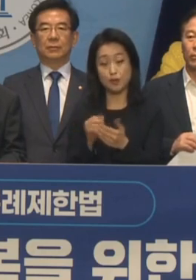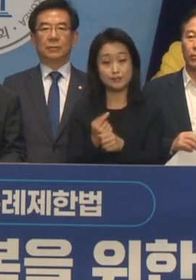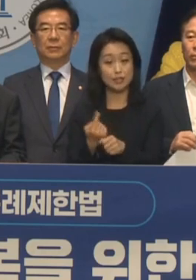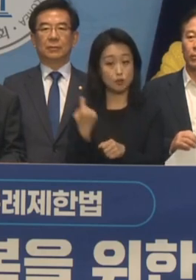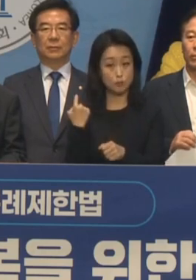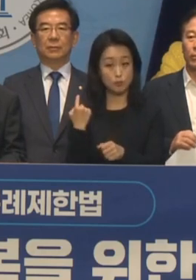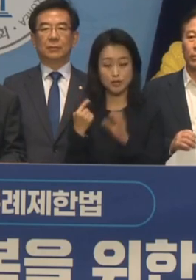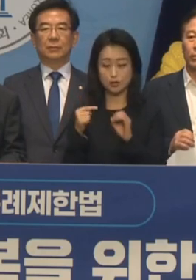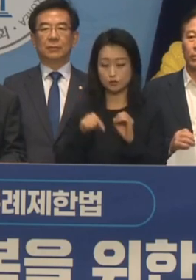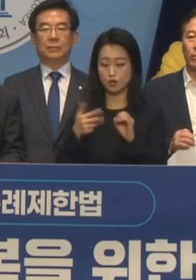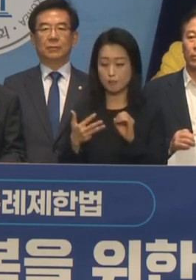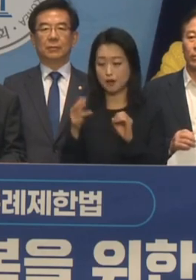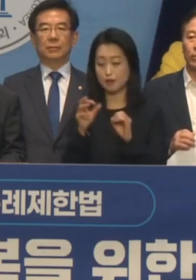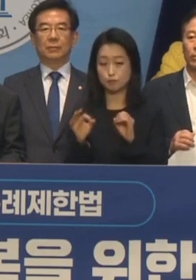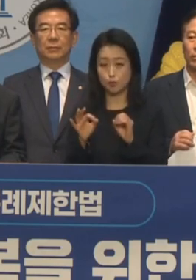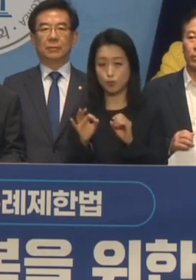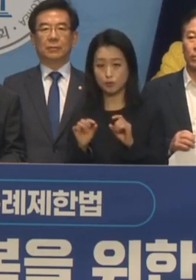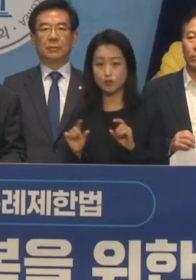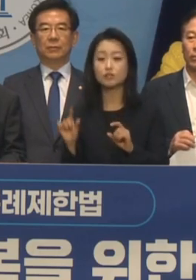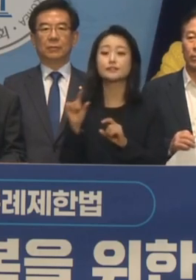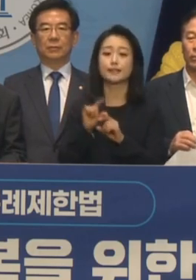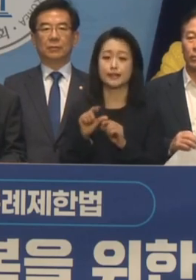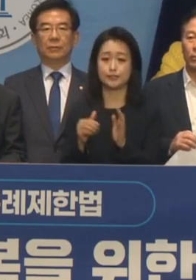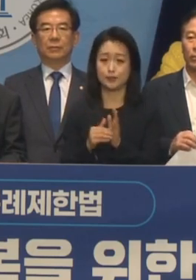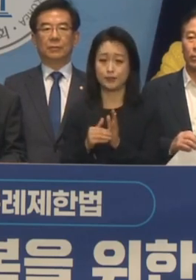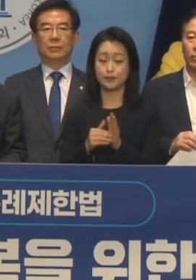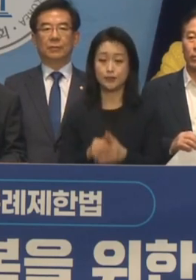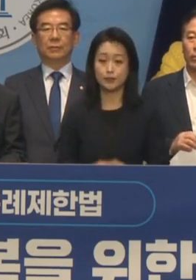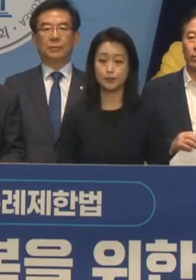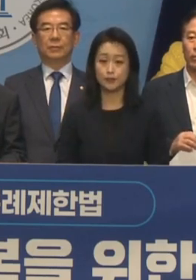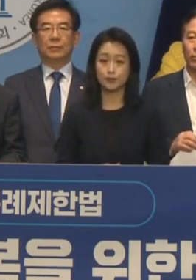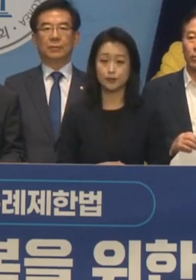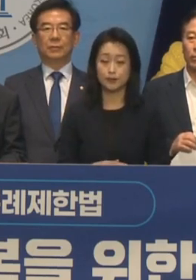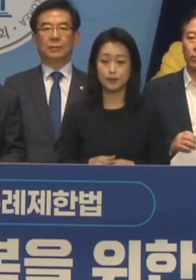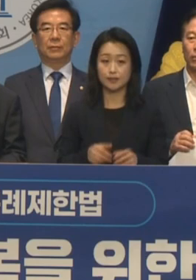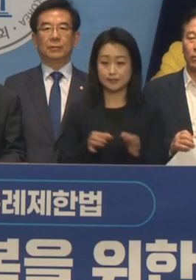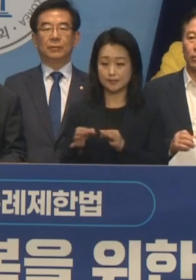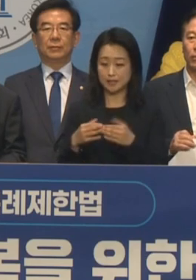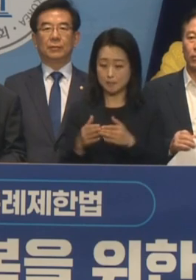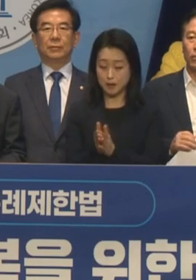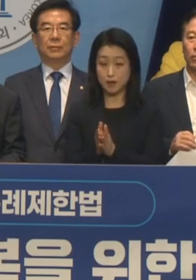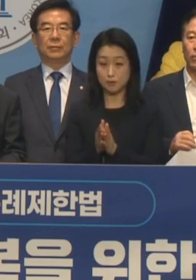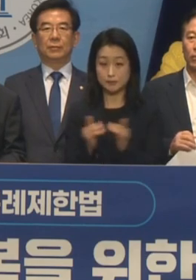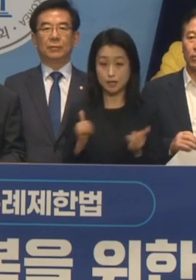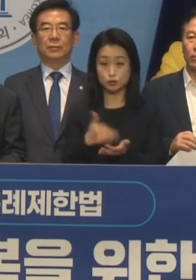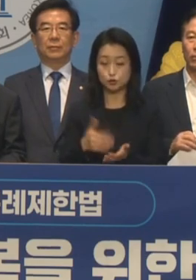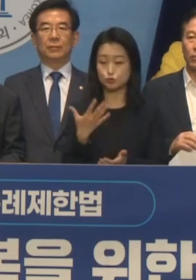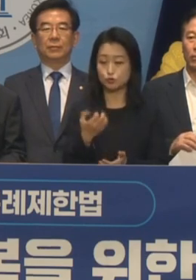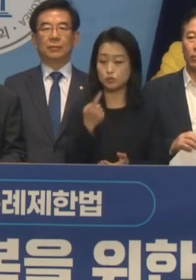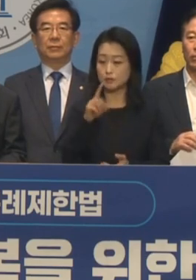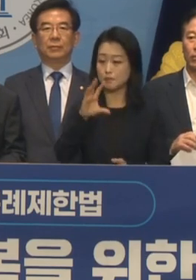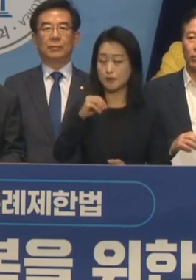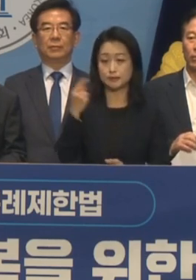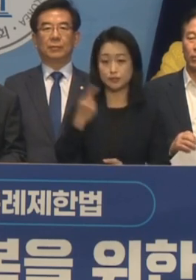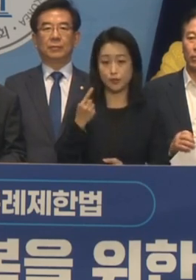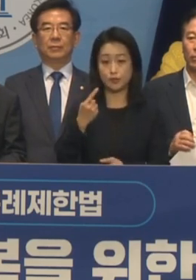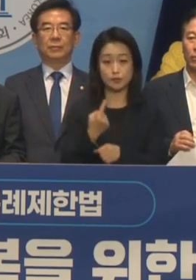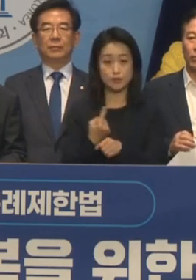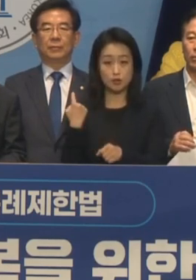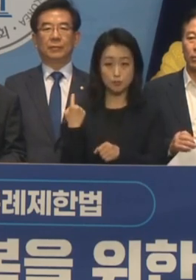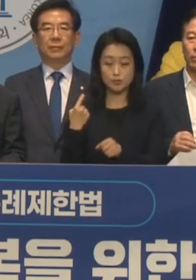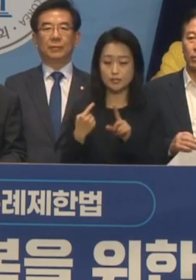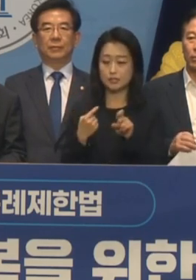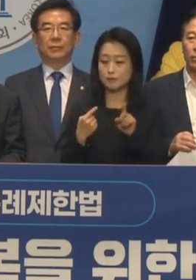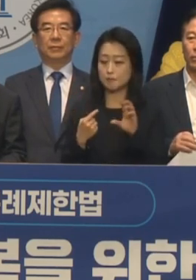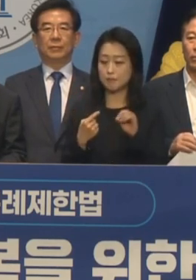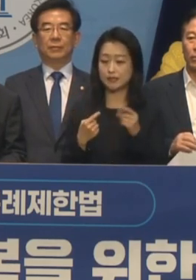대비 0.8%포인트가 증가했습니다. 폐업자 수는 91만 1,000명입니다. 전년 대비